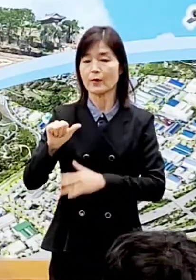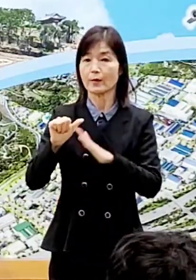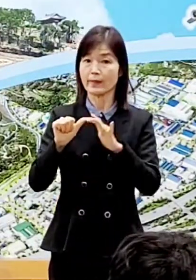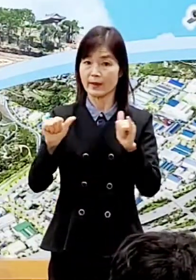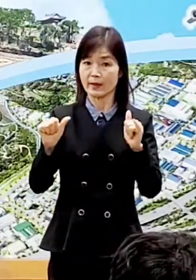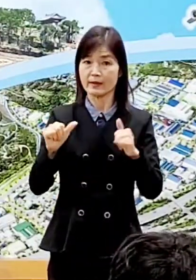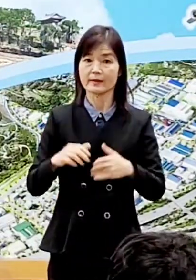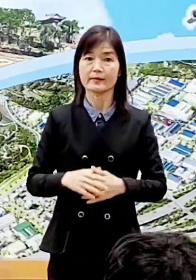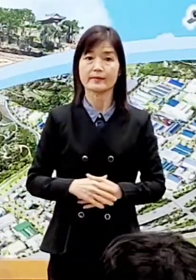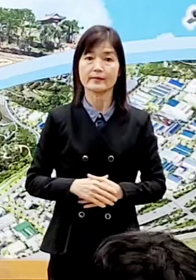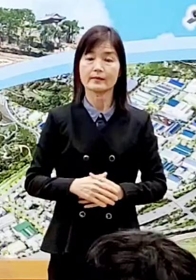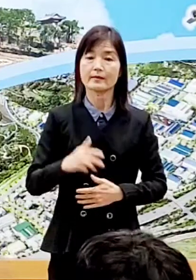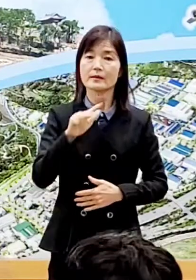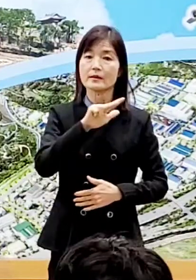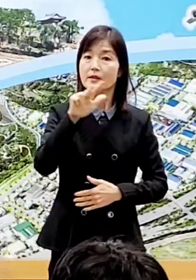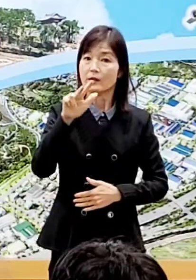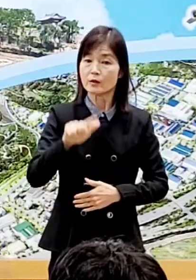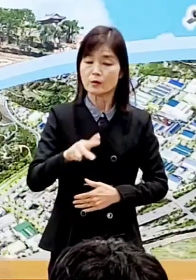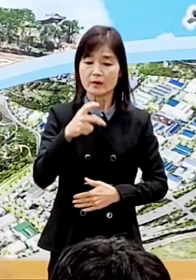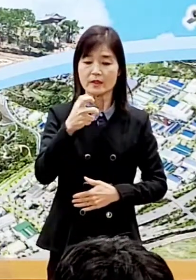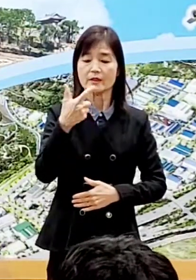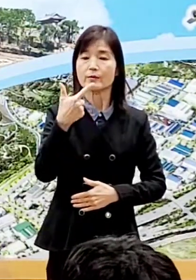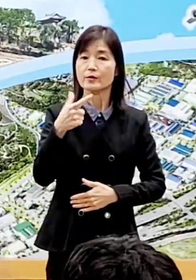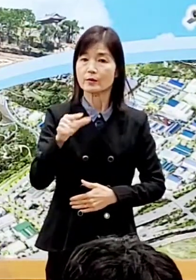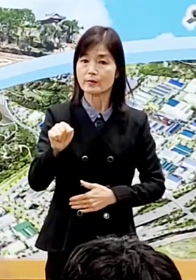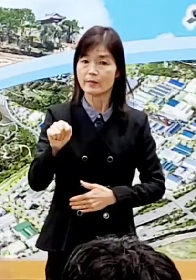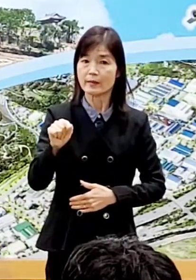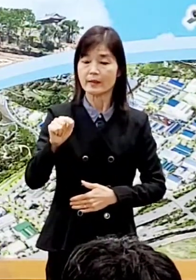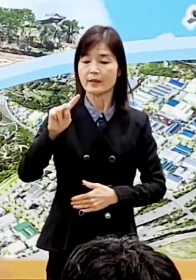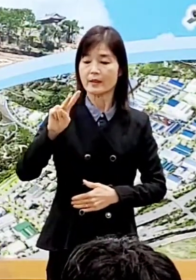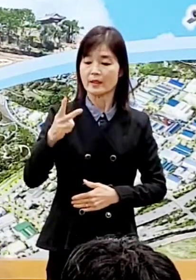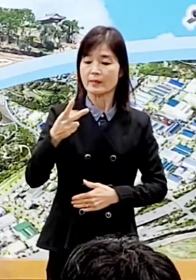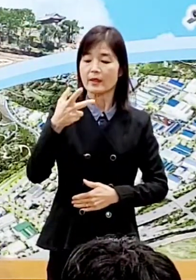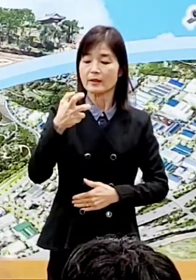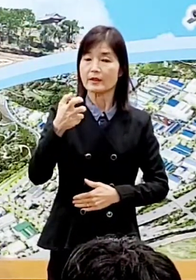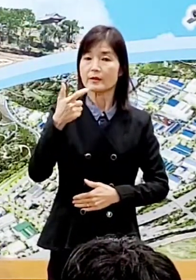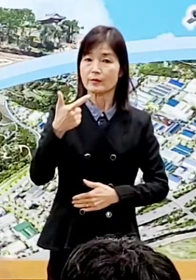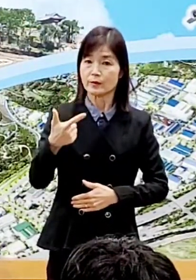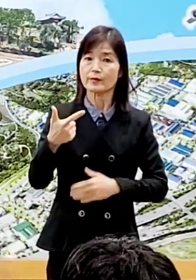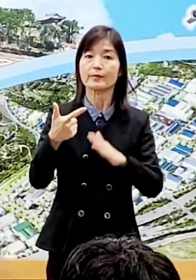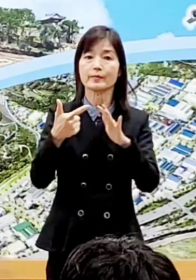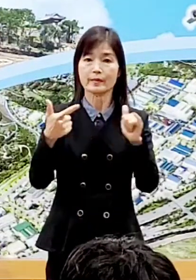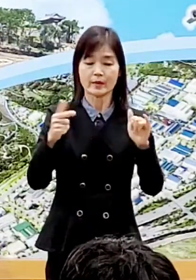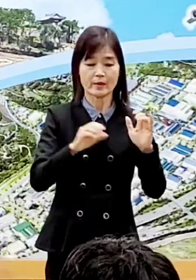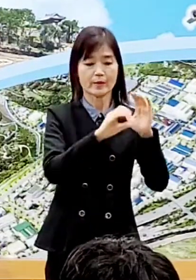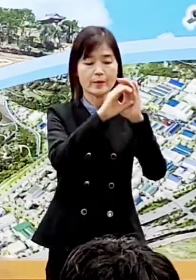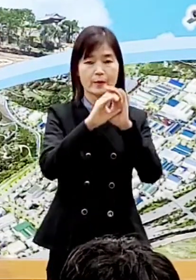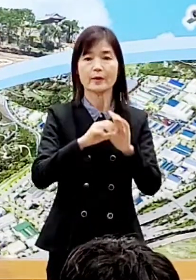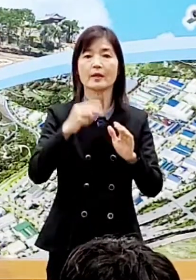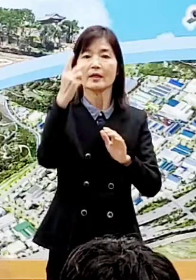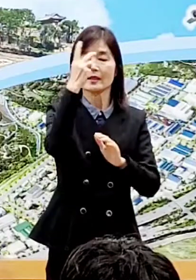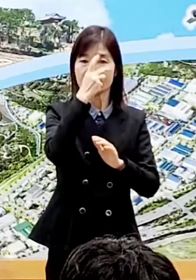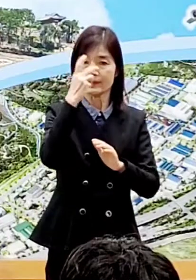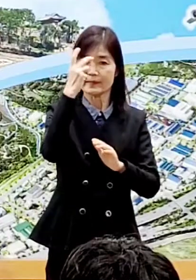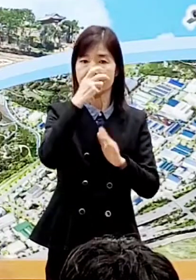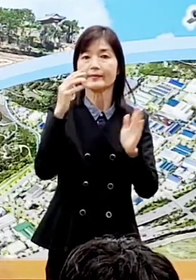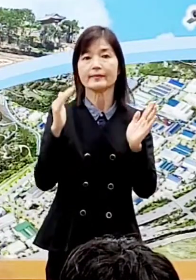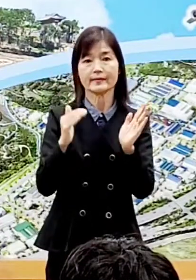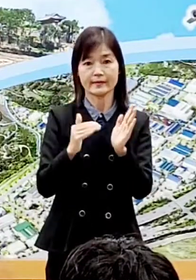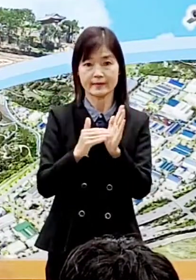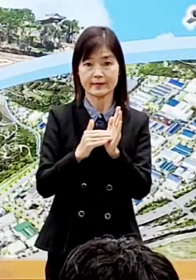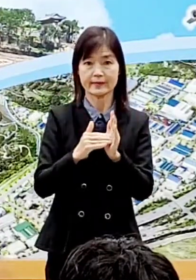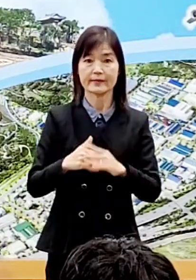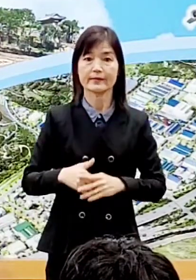645명입니다. 그동안 우리 시는 76만 276명에 대하여 코로나19 검사를 실시하였습니다.